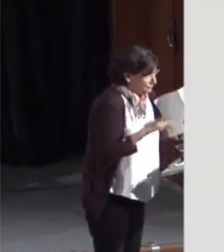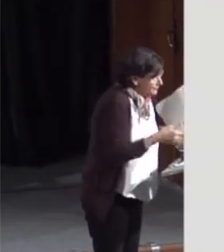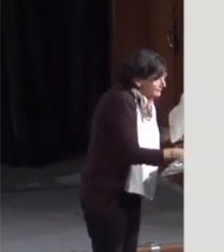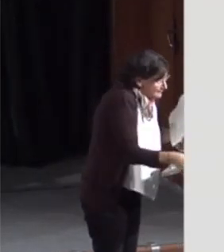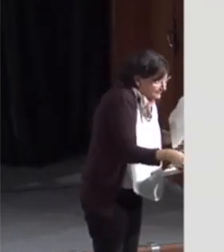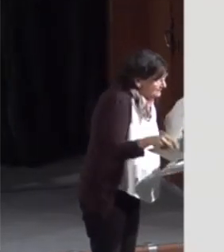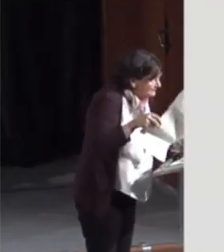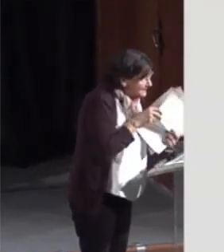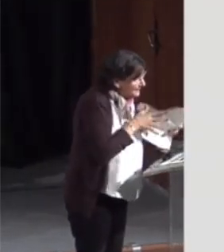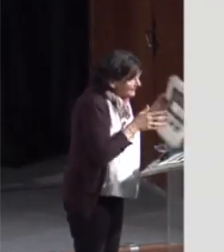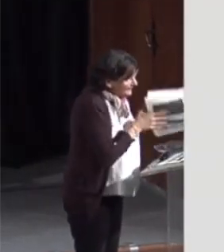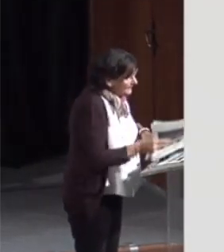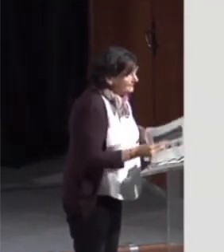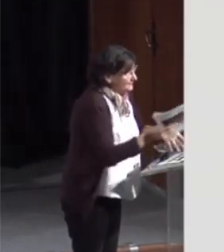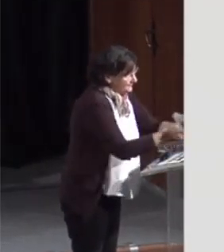sentimientos,